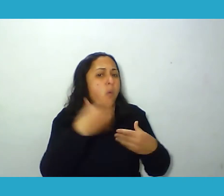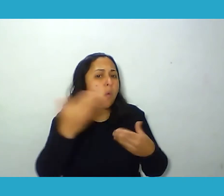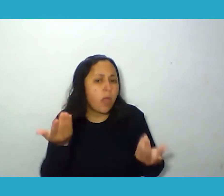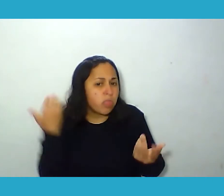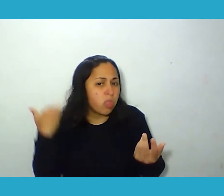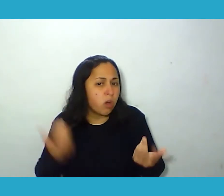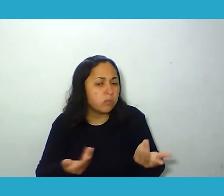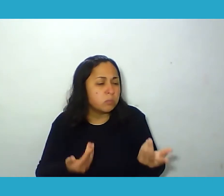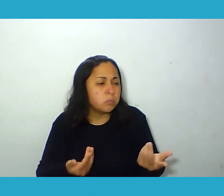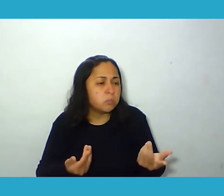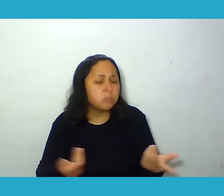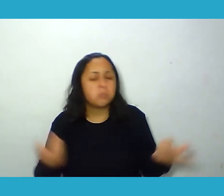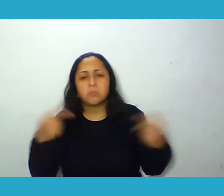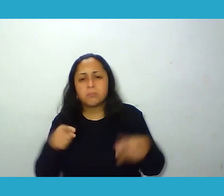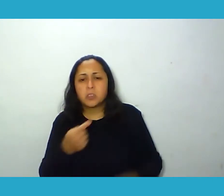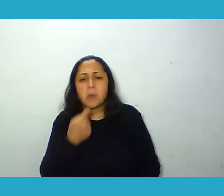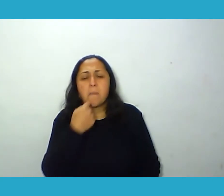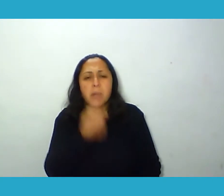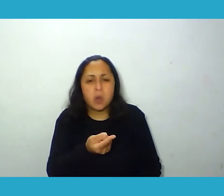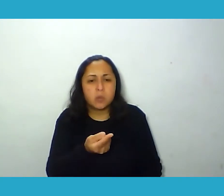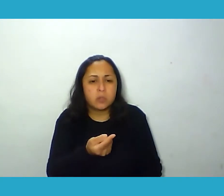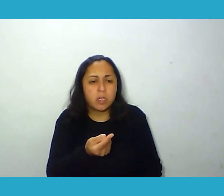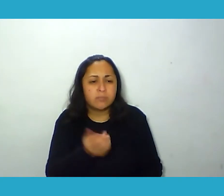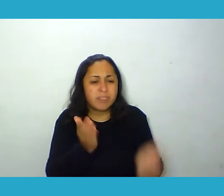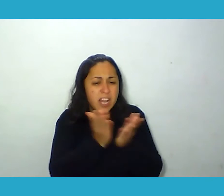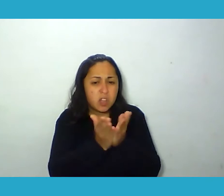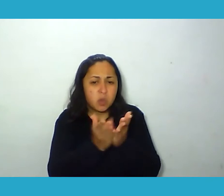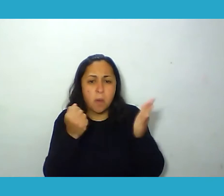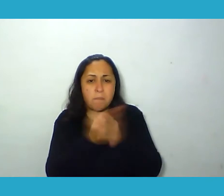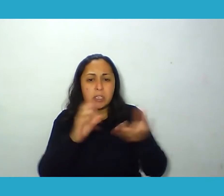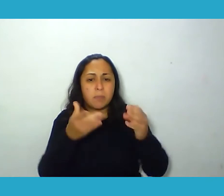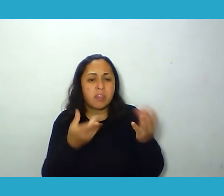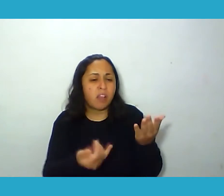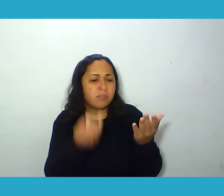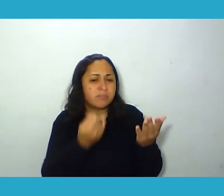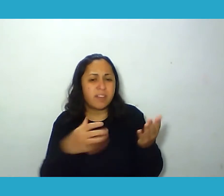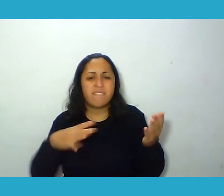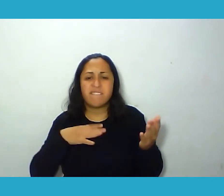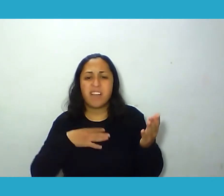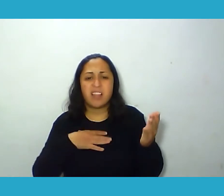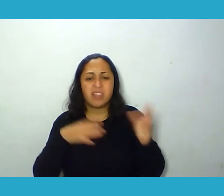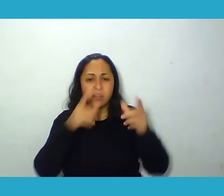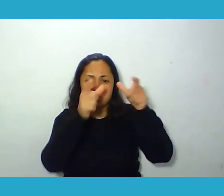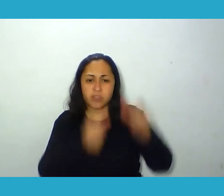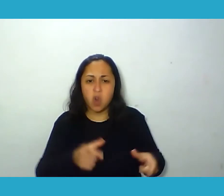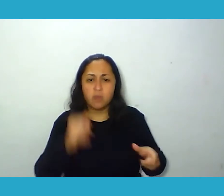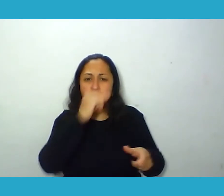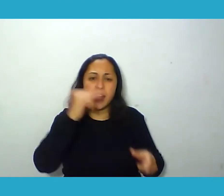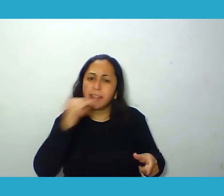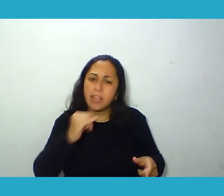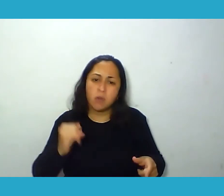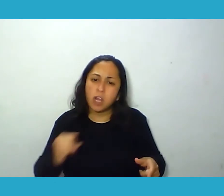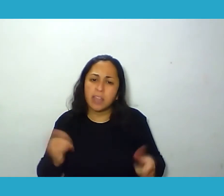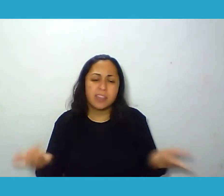muestra valores negativos. Se pregunta, ¿qué nos dice el estudio de impacto ambiental que deja muchas columnas en negativo? ¿Cómo va